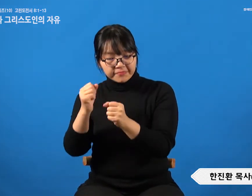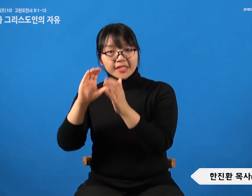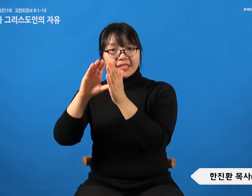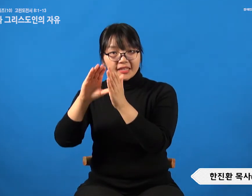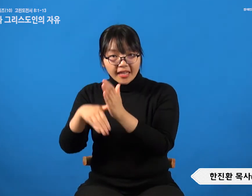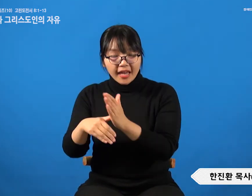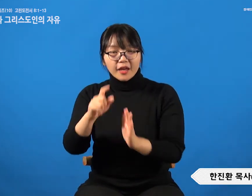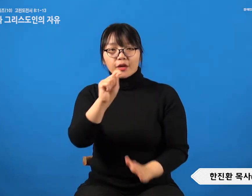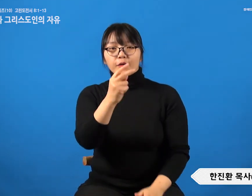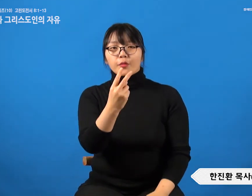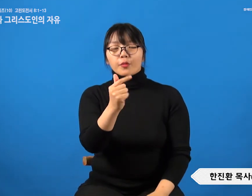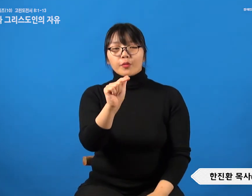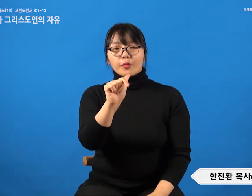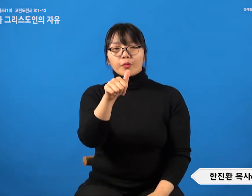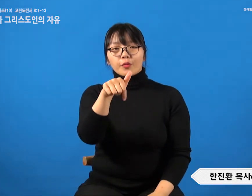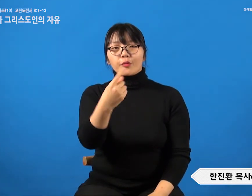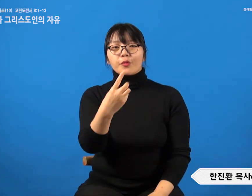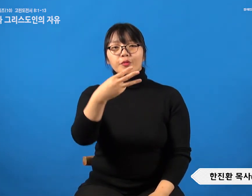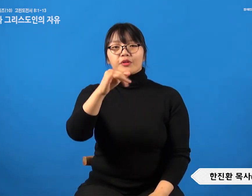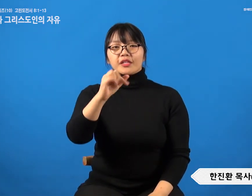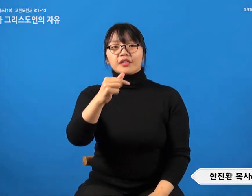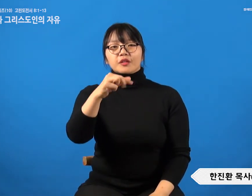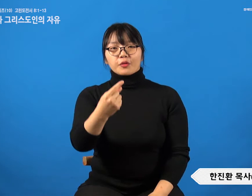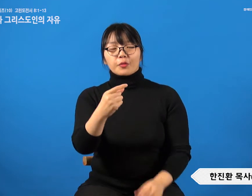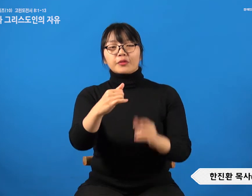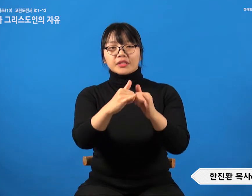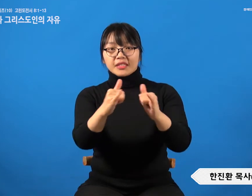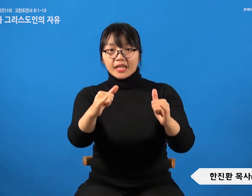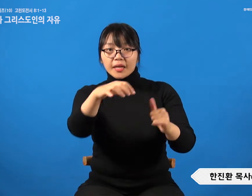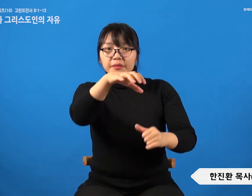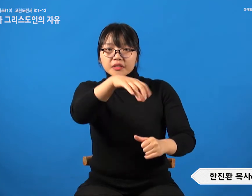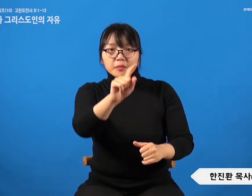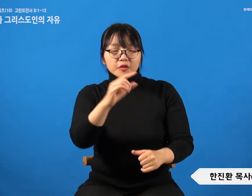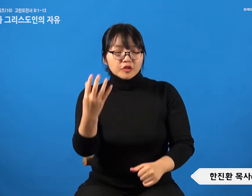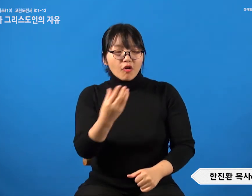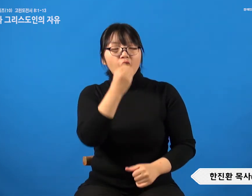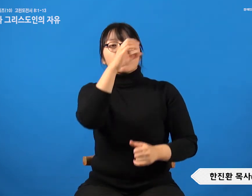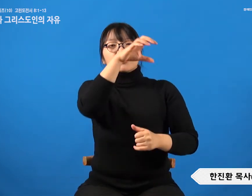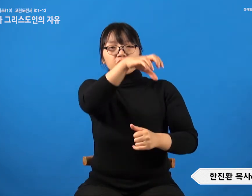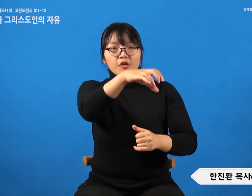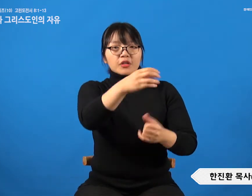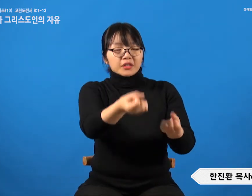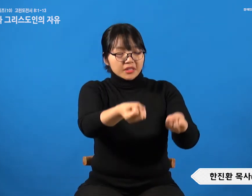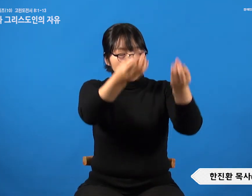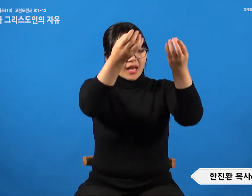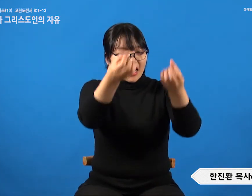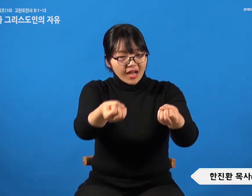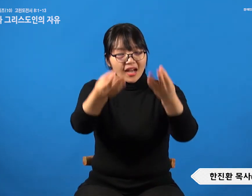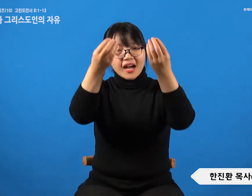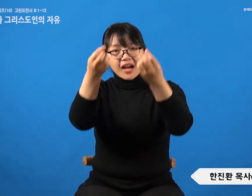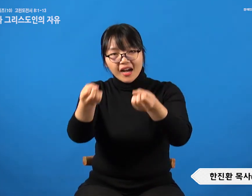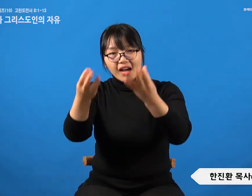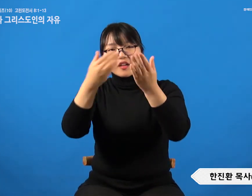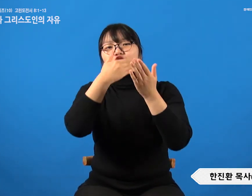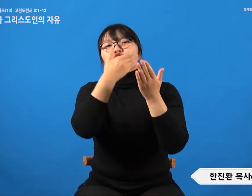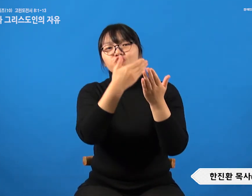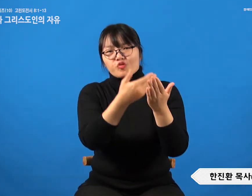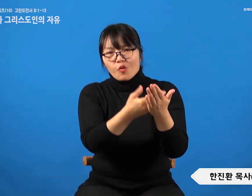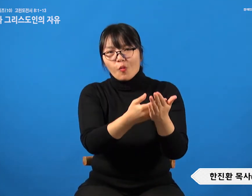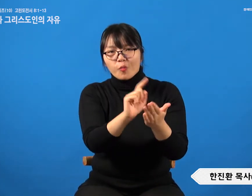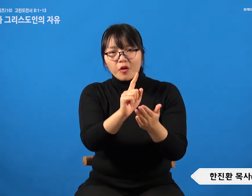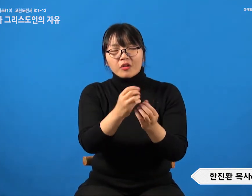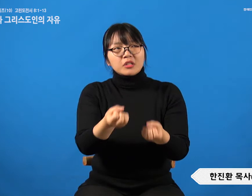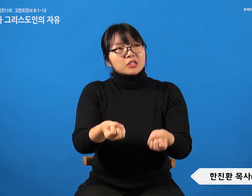고린도 사람들에게는 신전에서 제사 지내는 것이 그들 삶의 중요한 부분을 차지하고 있었습니다.